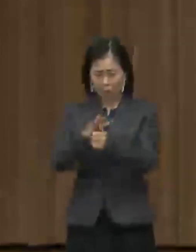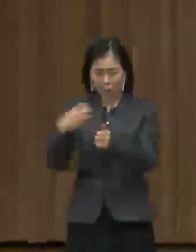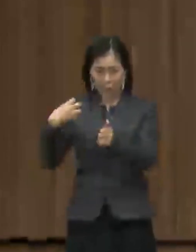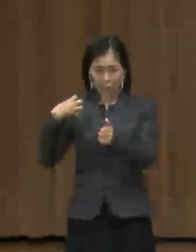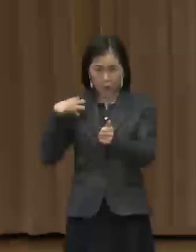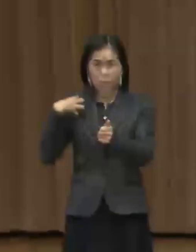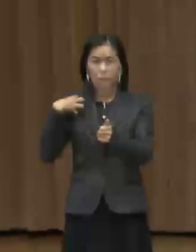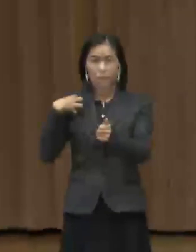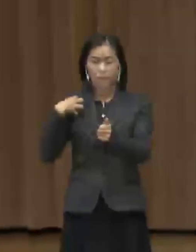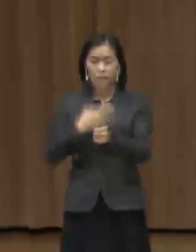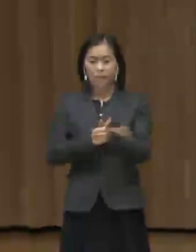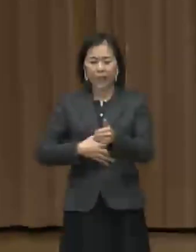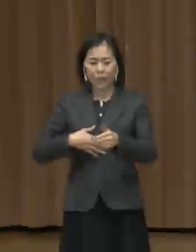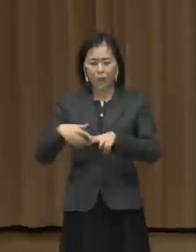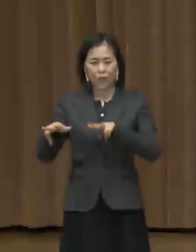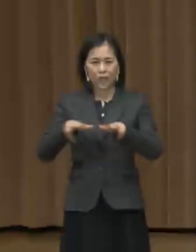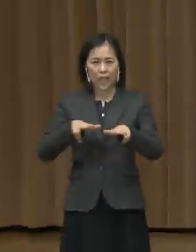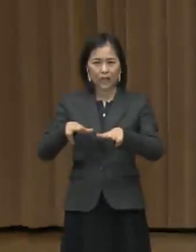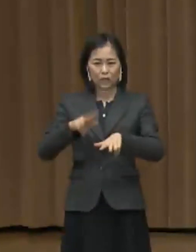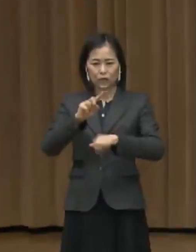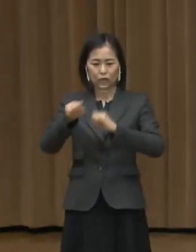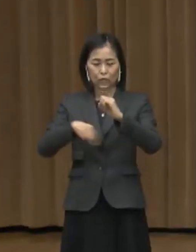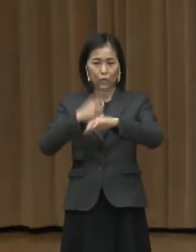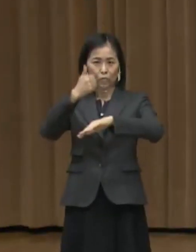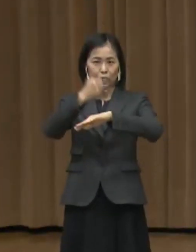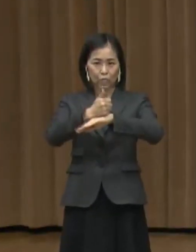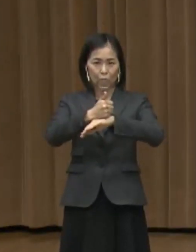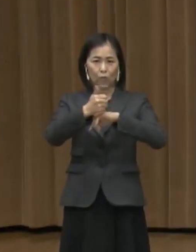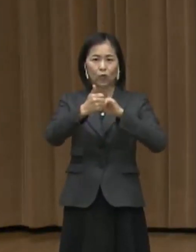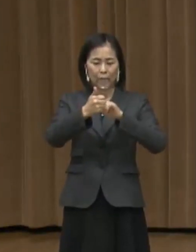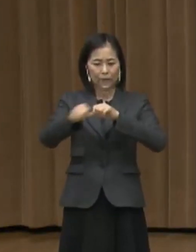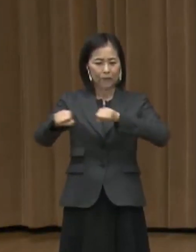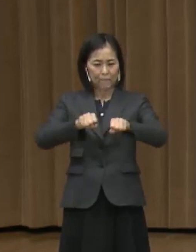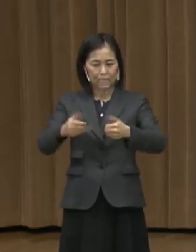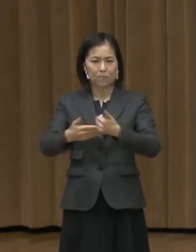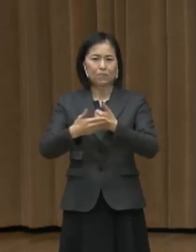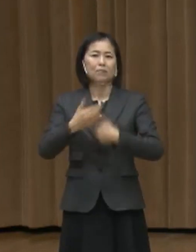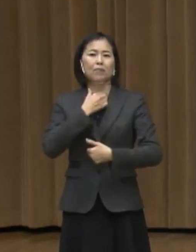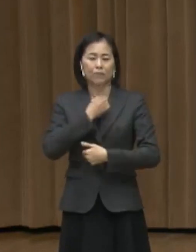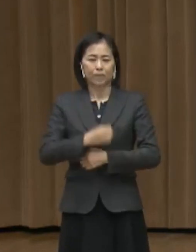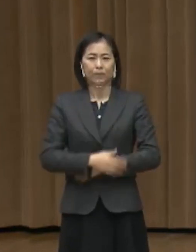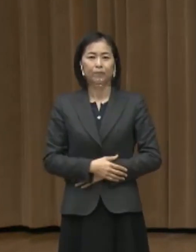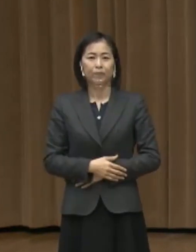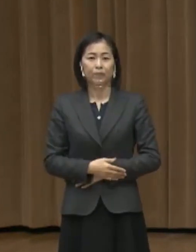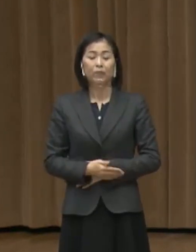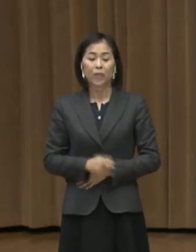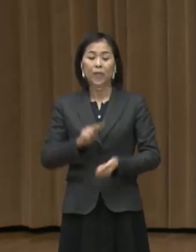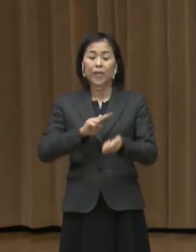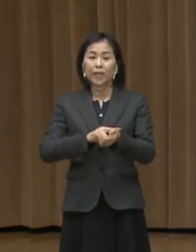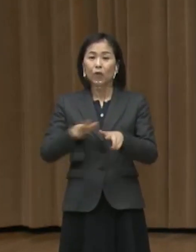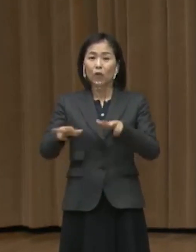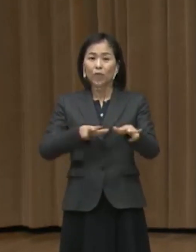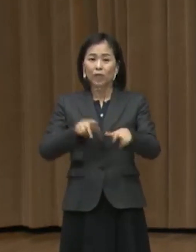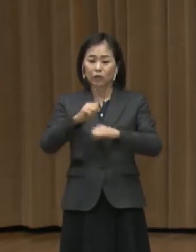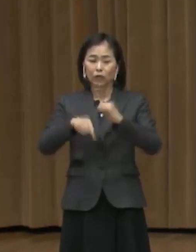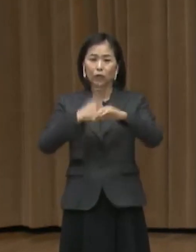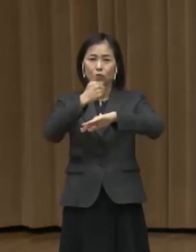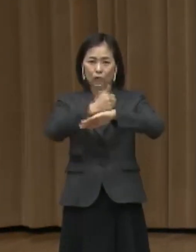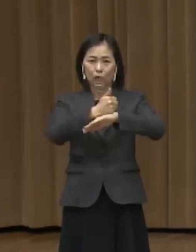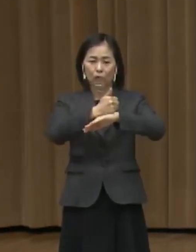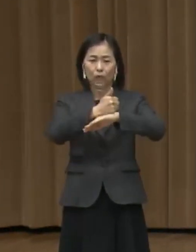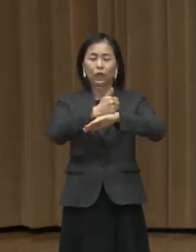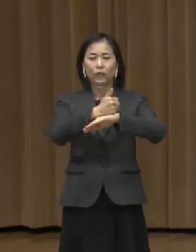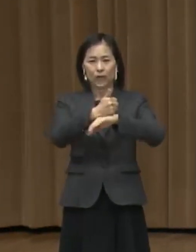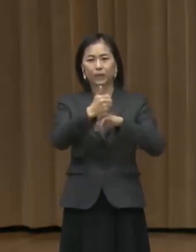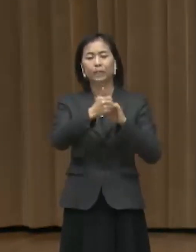担う健康政策局長として活躍を期待します。医療政策局長には、保健医療政